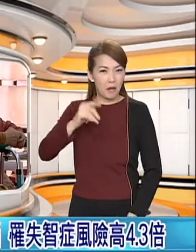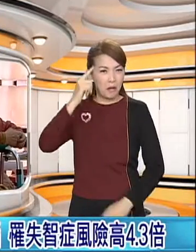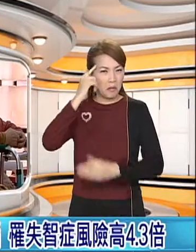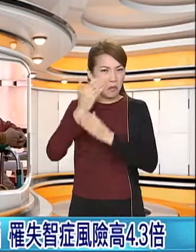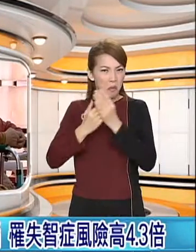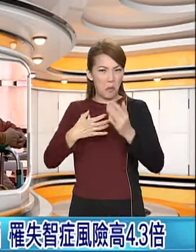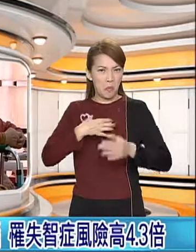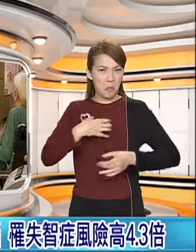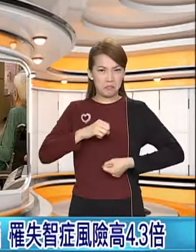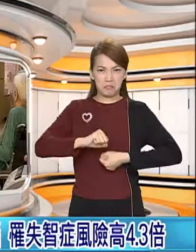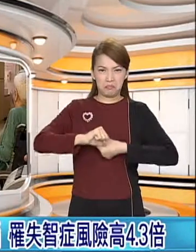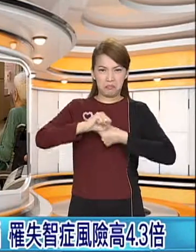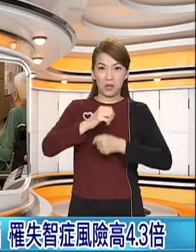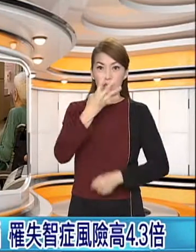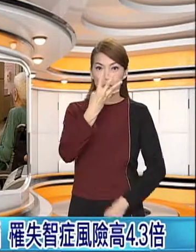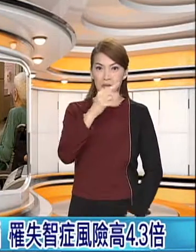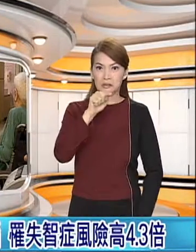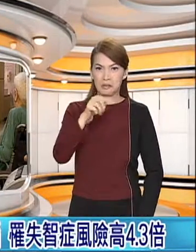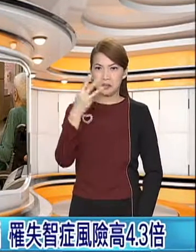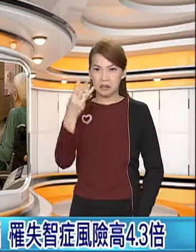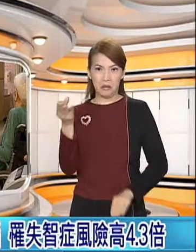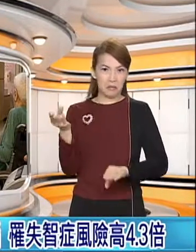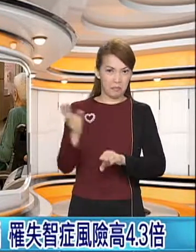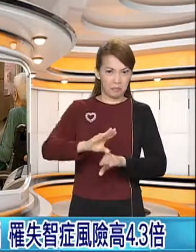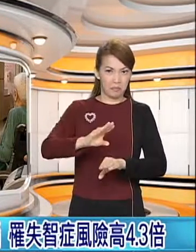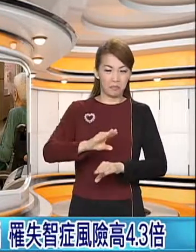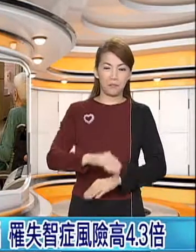将会高出4.3倍。